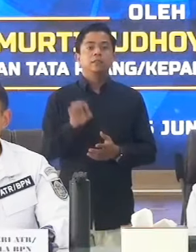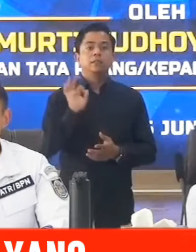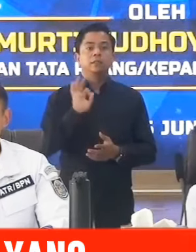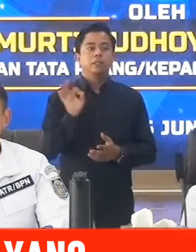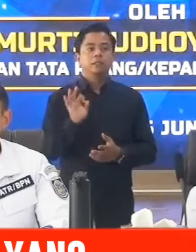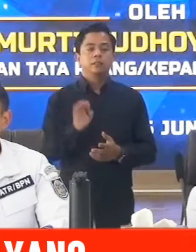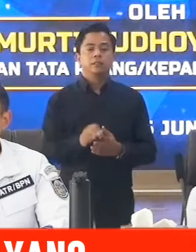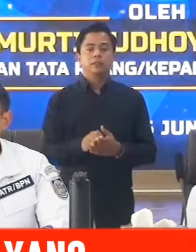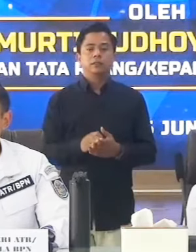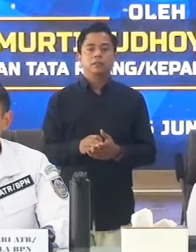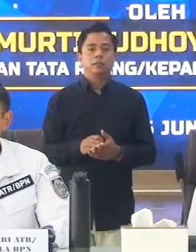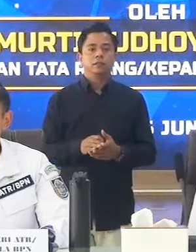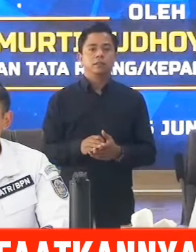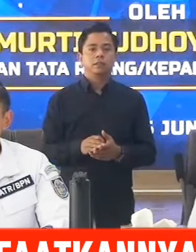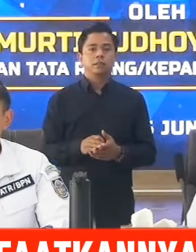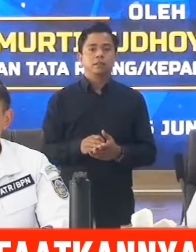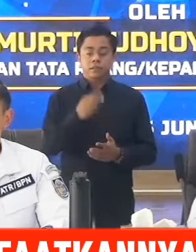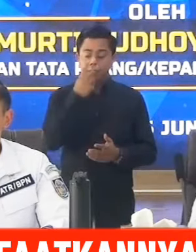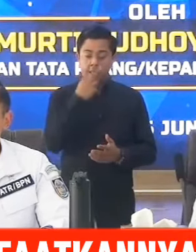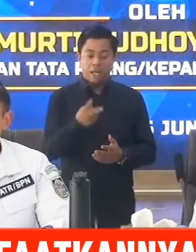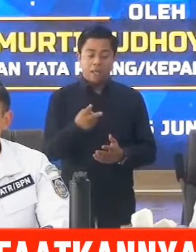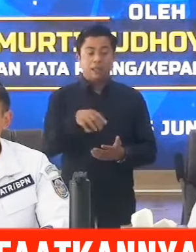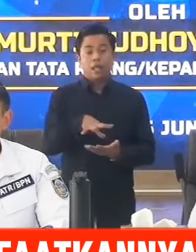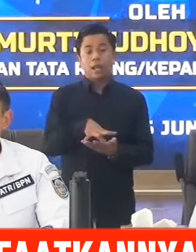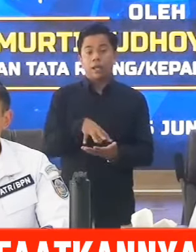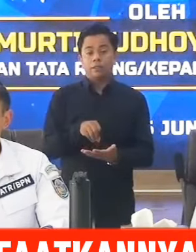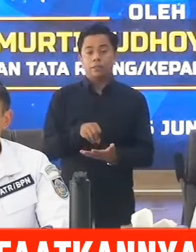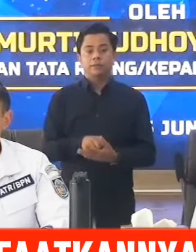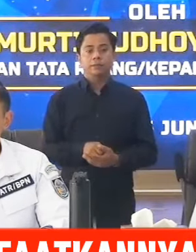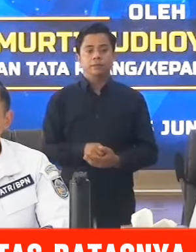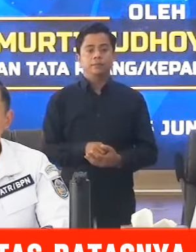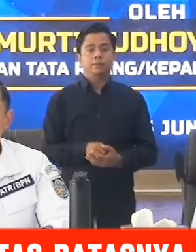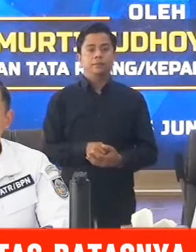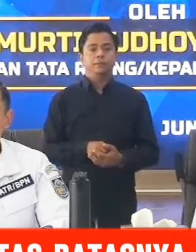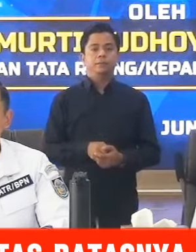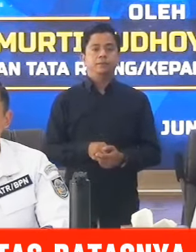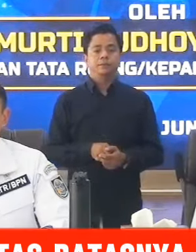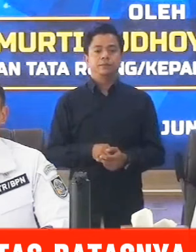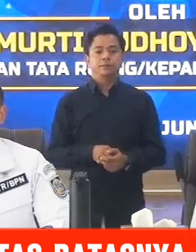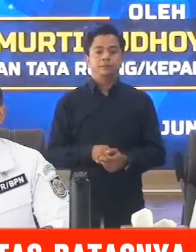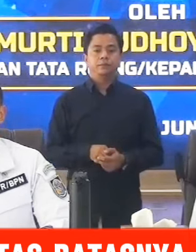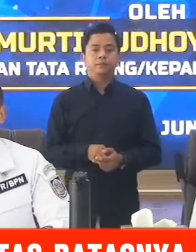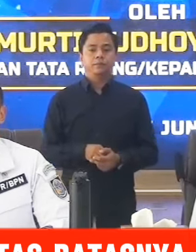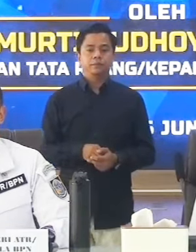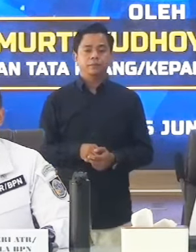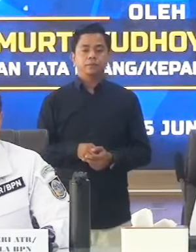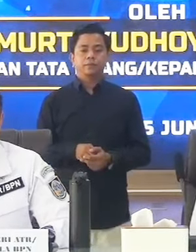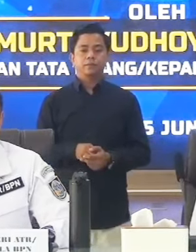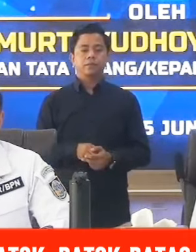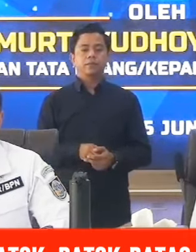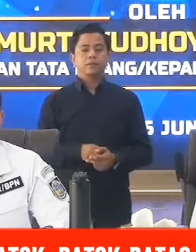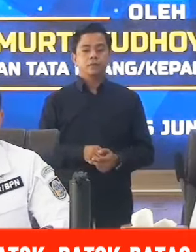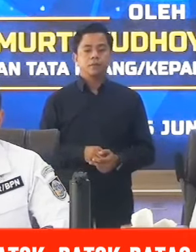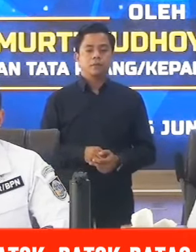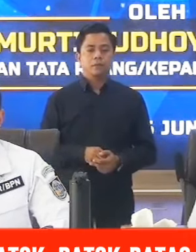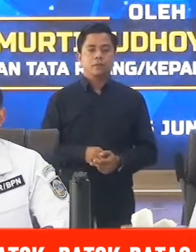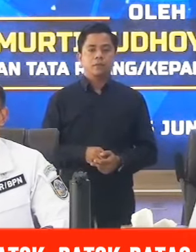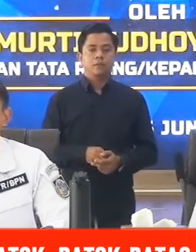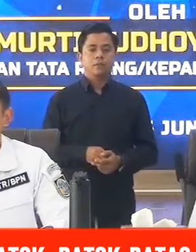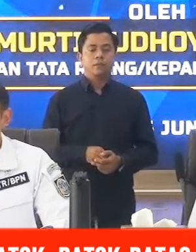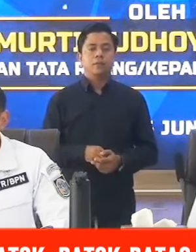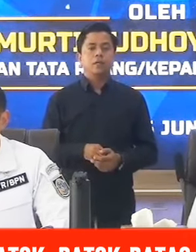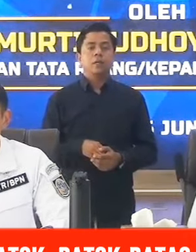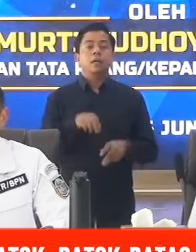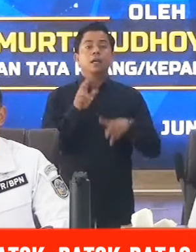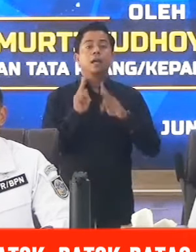menghuni dan tidak ada yang mengolahnya atau memanfaatkannya, terus juga tidak ada batas-batasnya. Kalau bisa kita